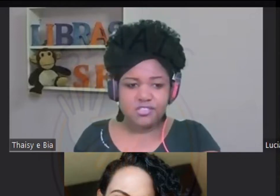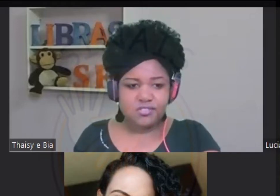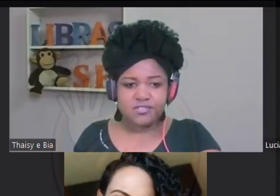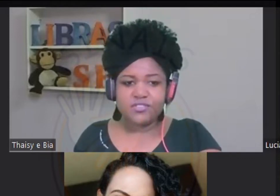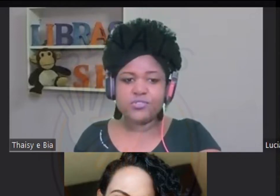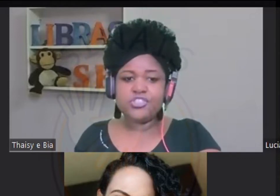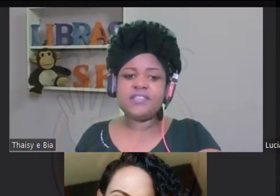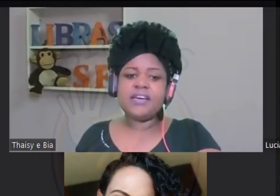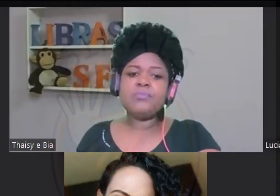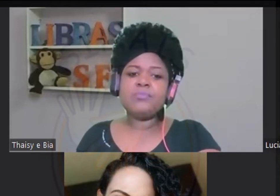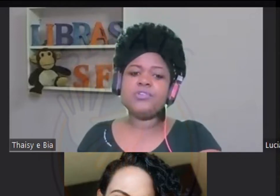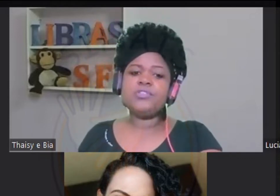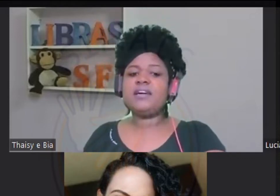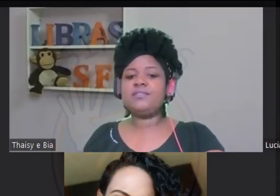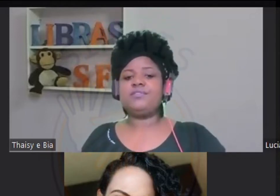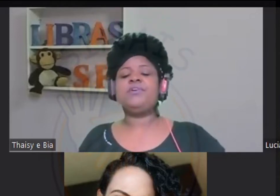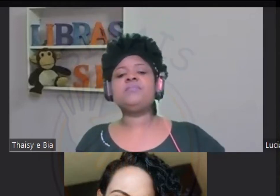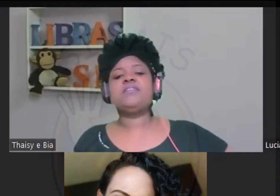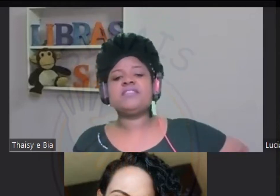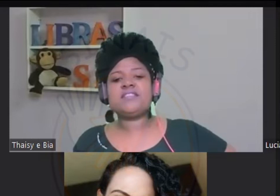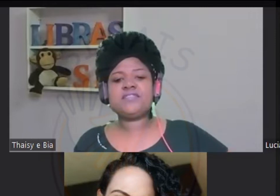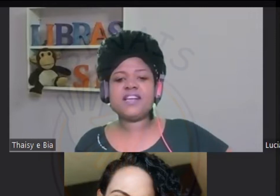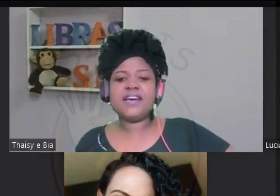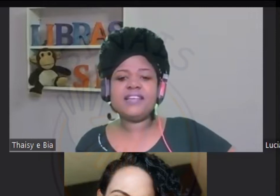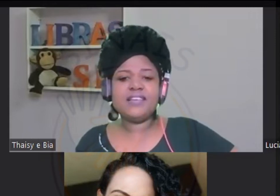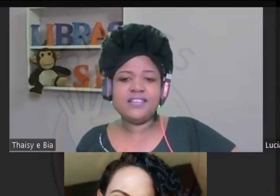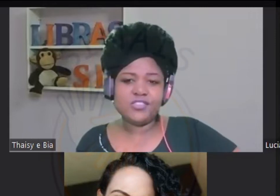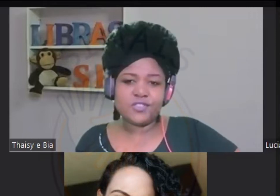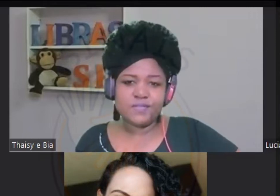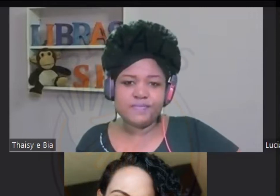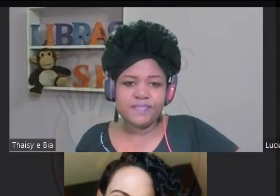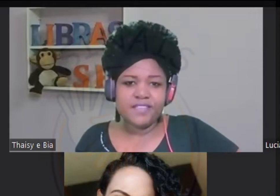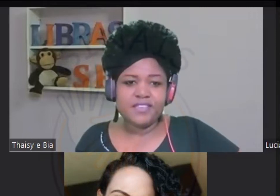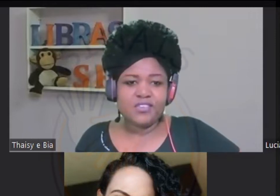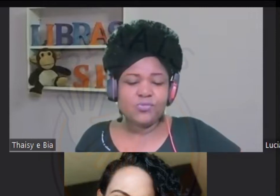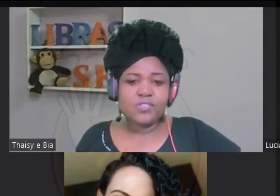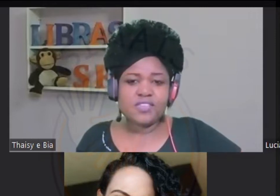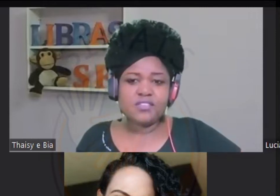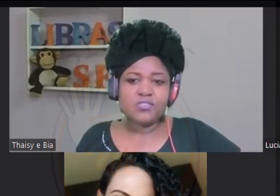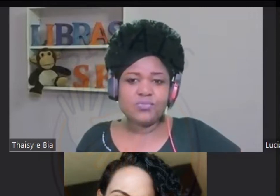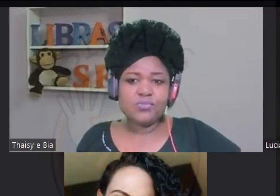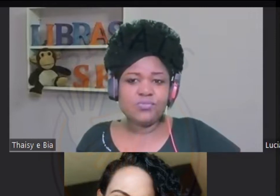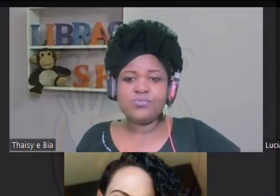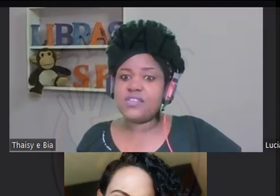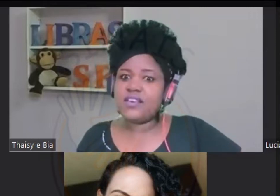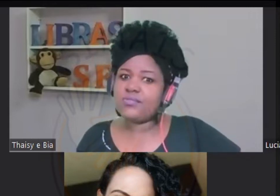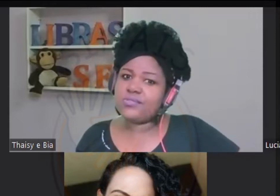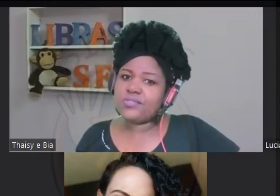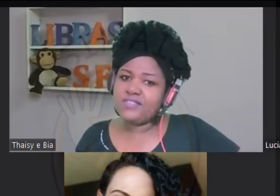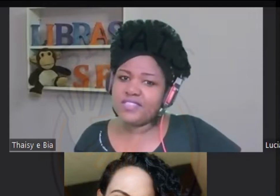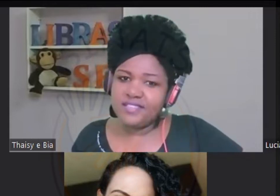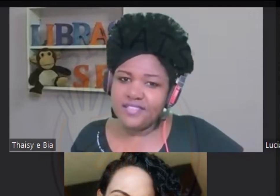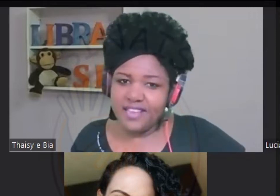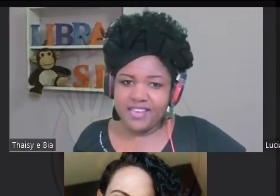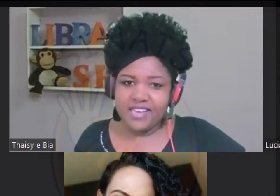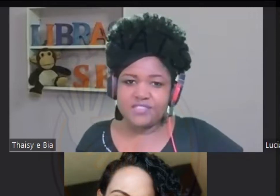disso. Hoje tá muito calor. Como que você falaria isso? Usando os recursos que você tem. Caso você